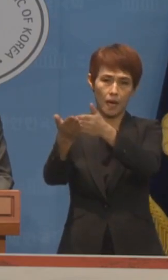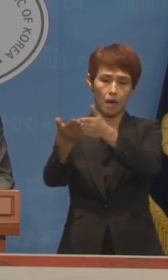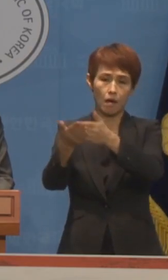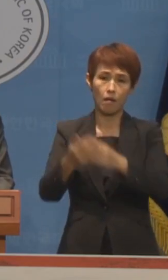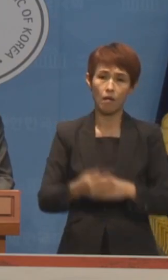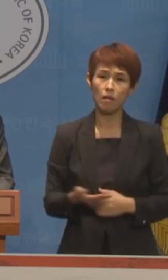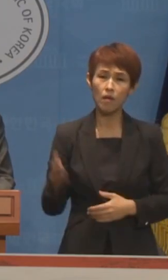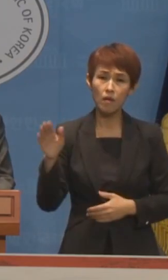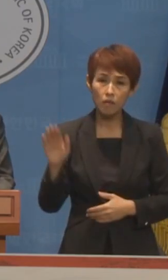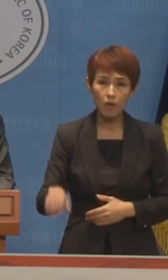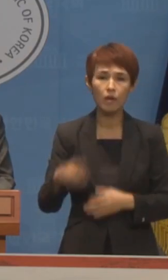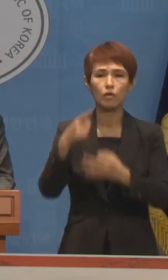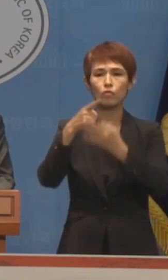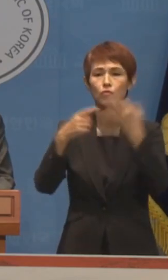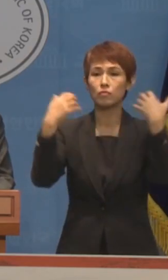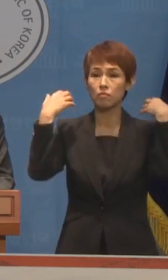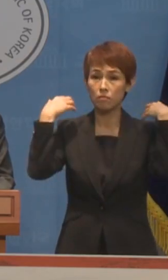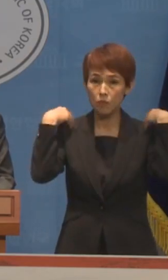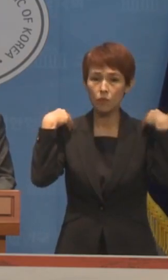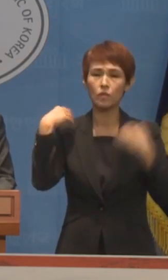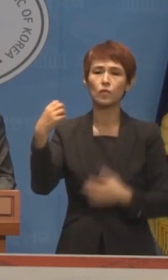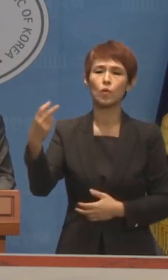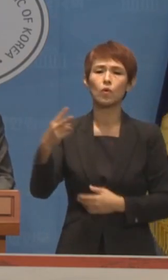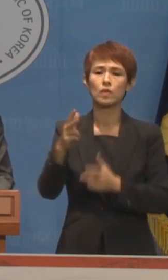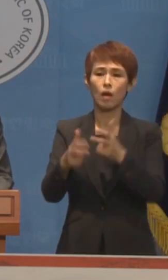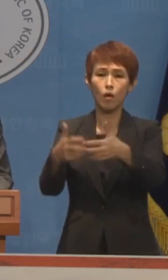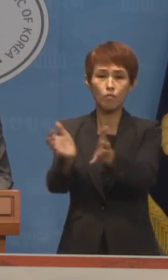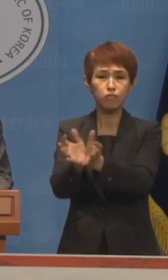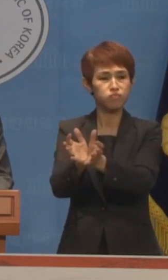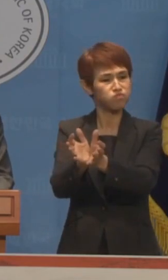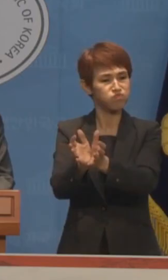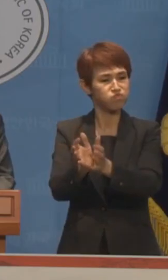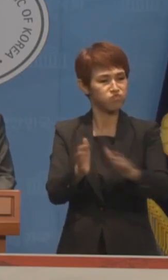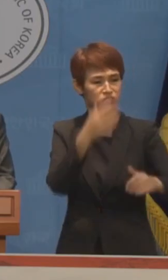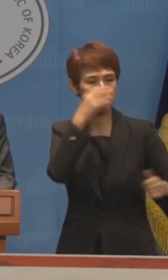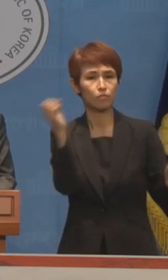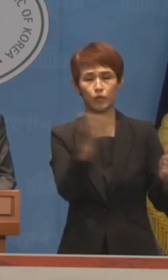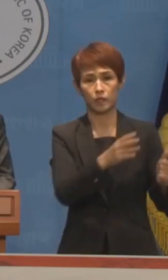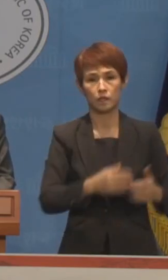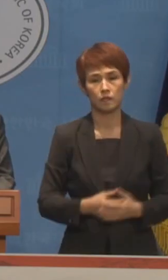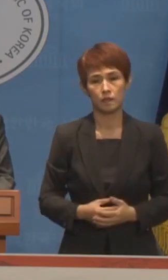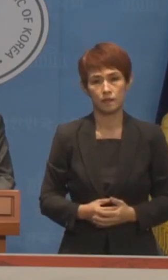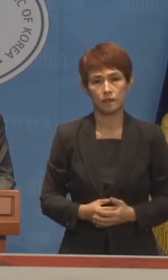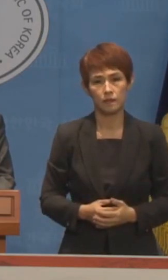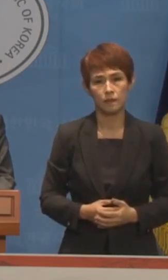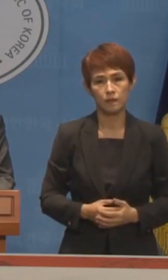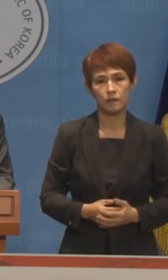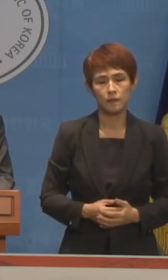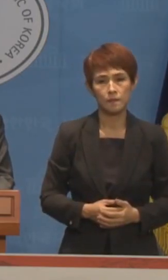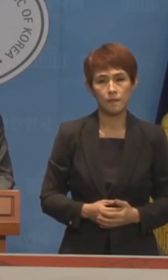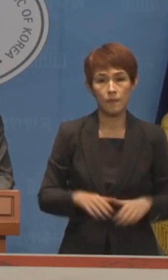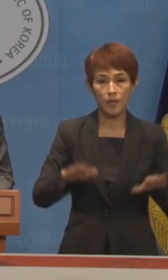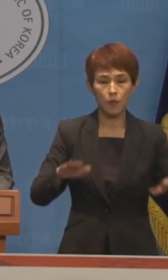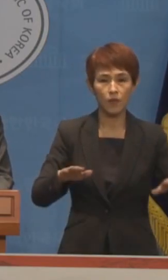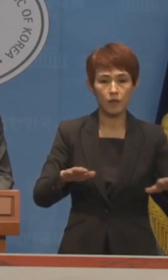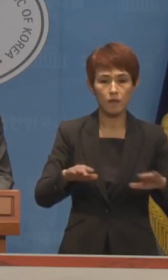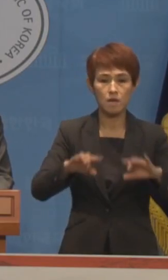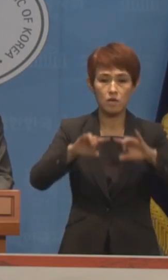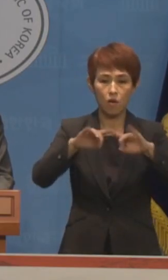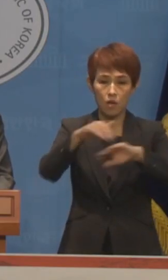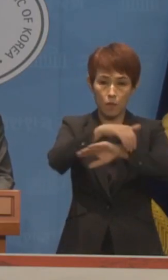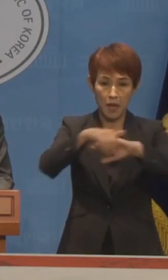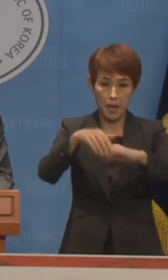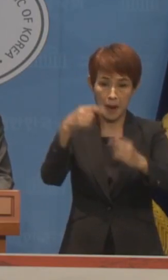윤석열 대통령과 산업통상자원부는 이조차도 무시하고 한술 더 떠서 이번 전기본이